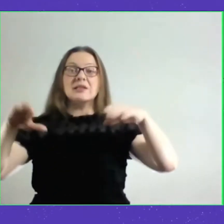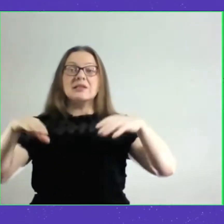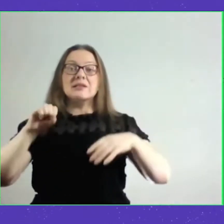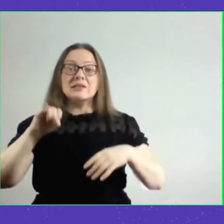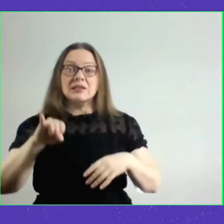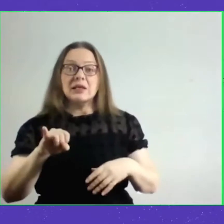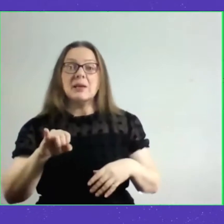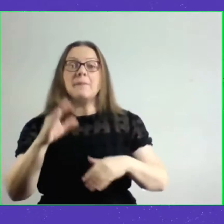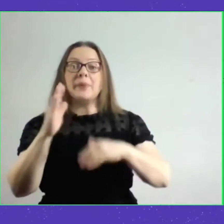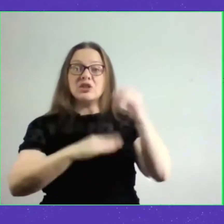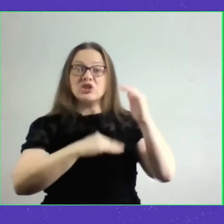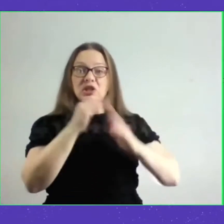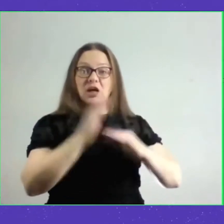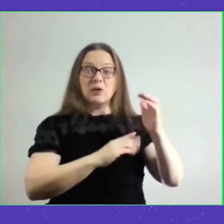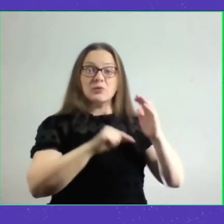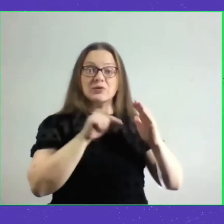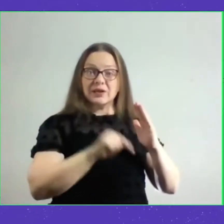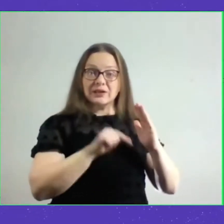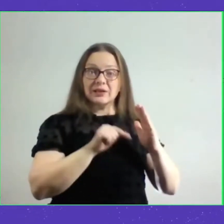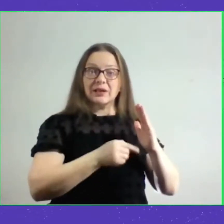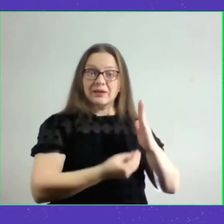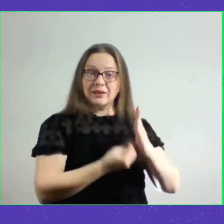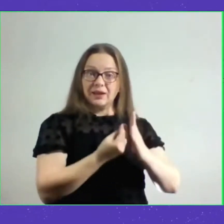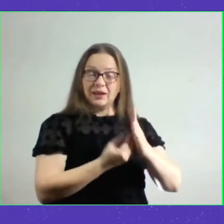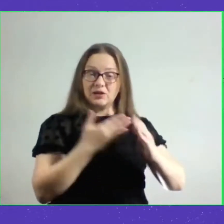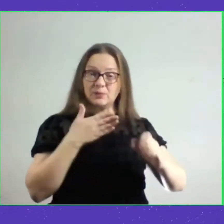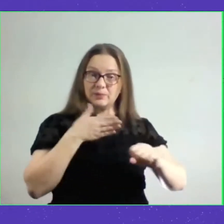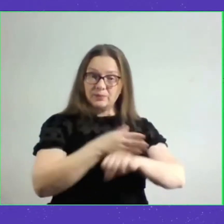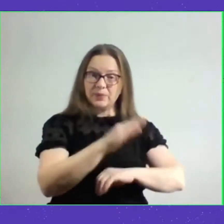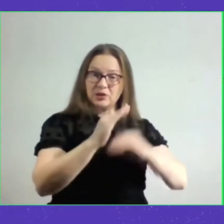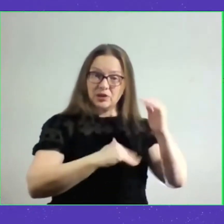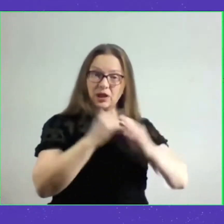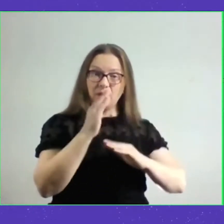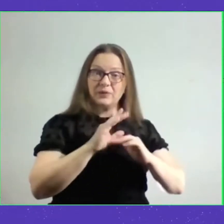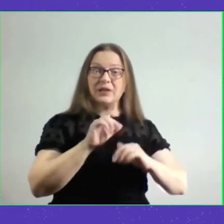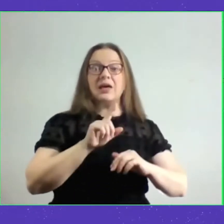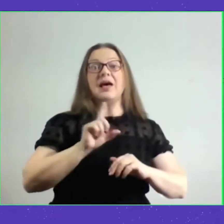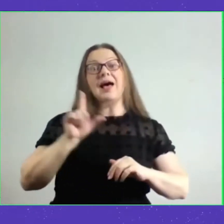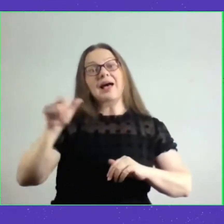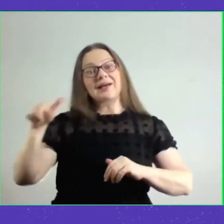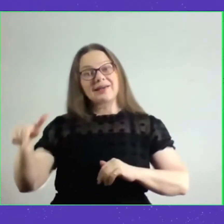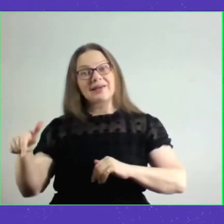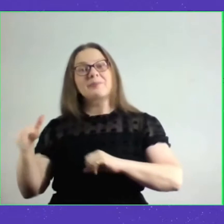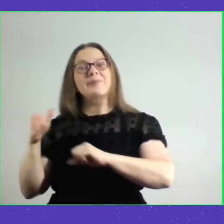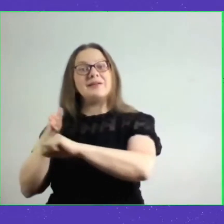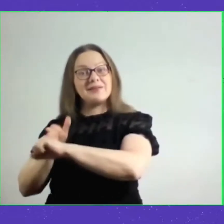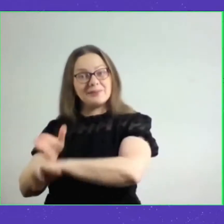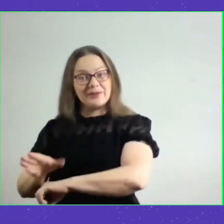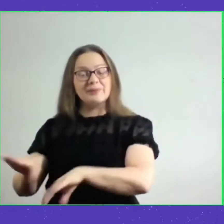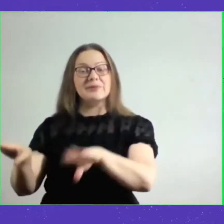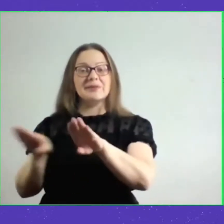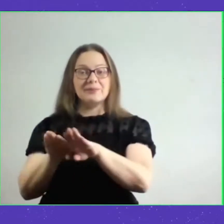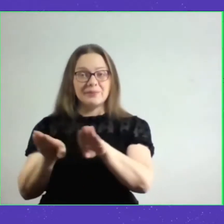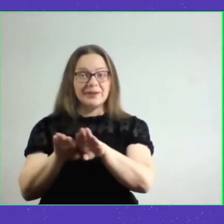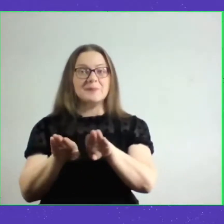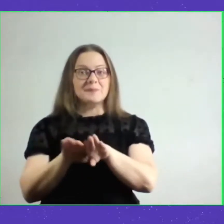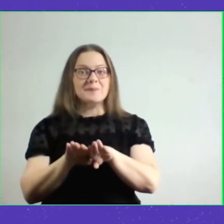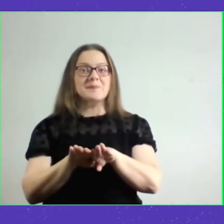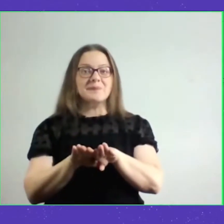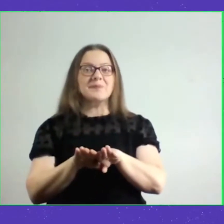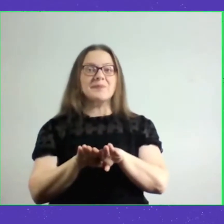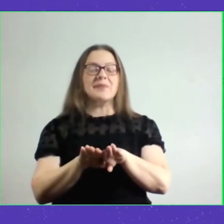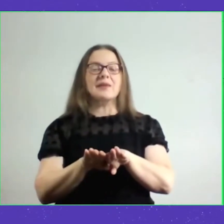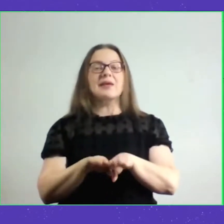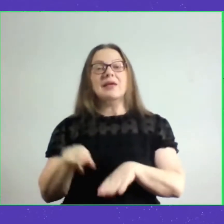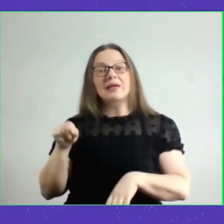do reino dos céus. Então, o reino milenar, irmãos, é um período que o Senhor vai governar. Cristo e os